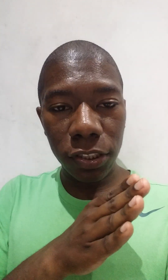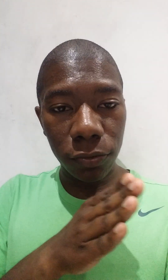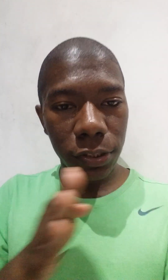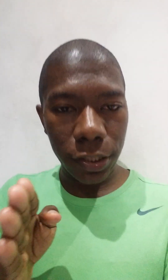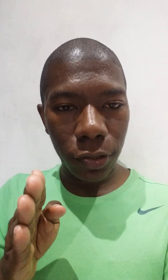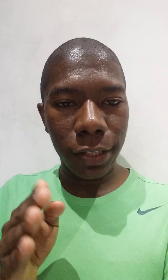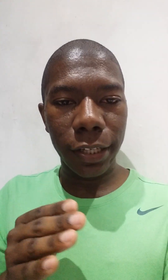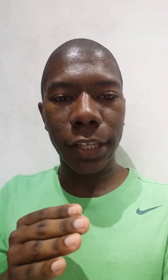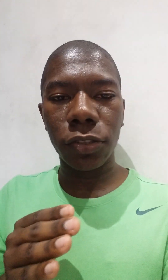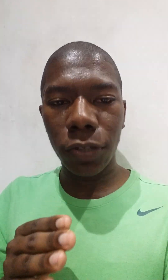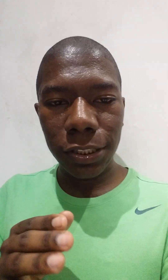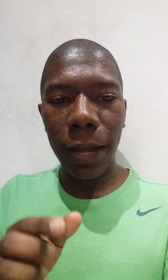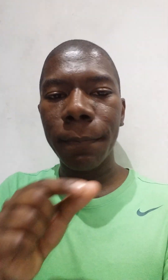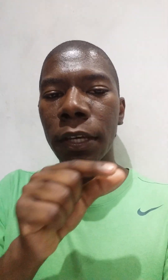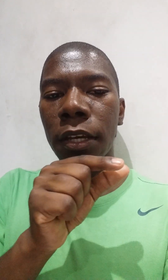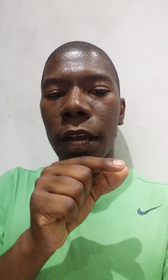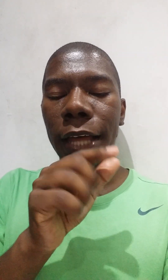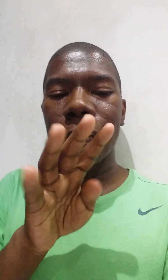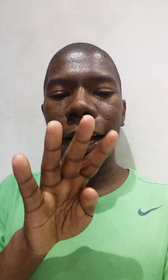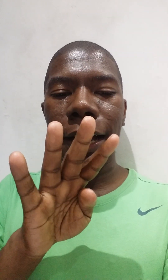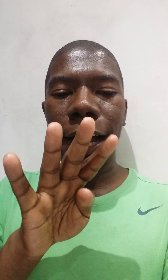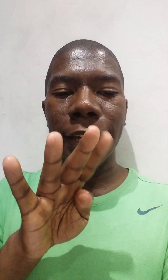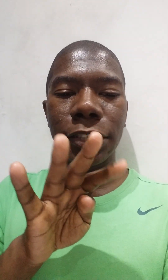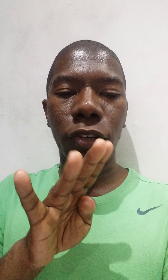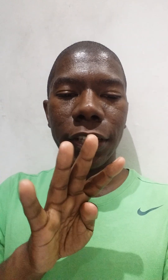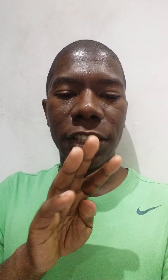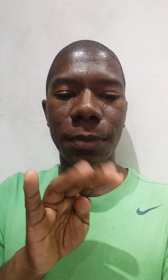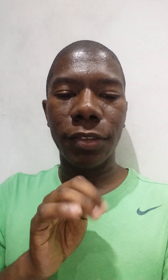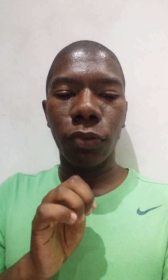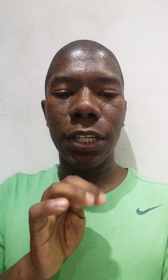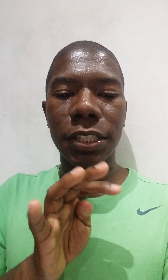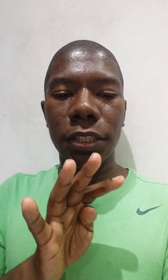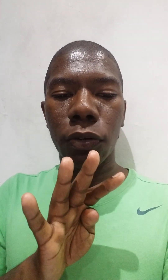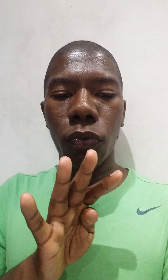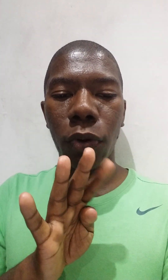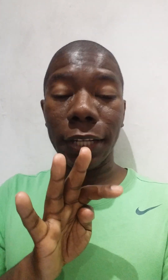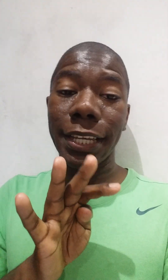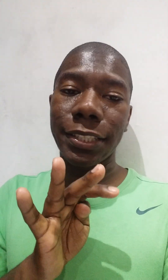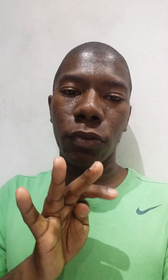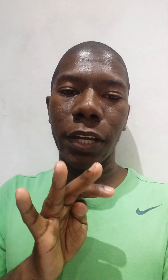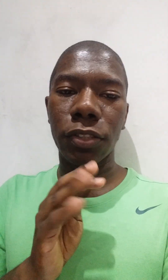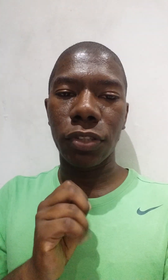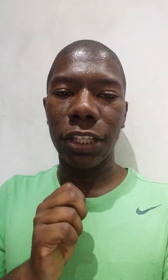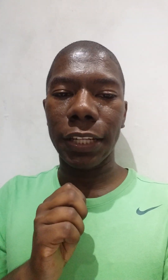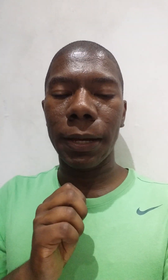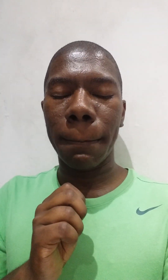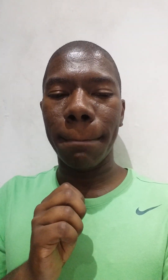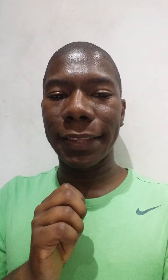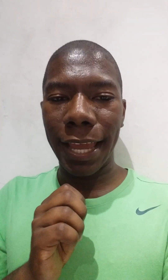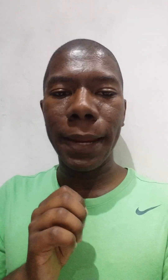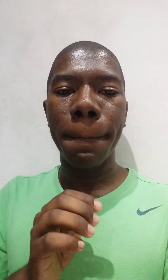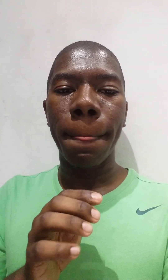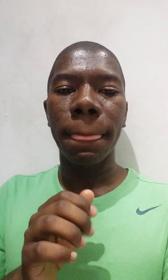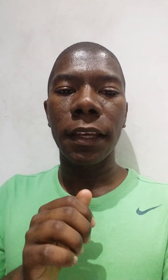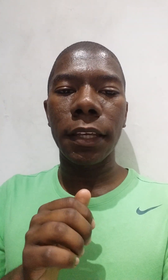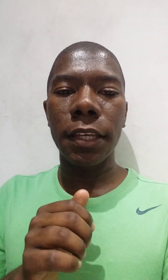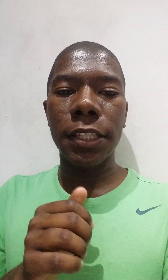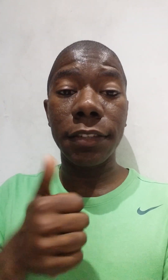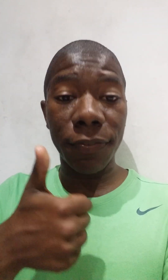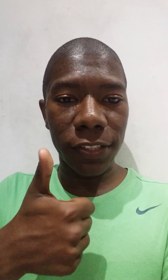são 180 questões tá cada área de conhecimento aí são 45 questões de cada matéria e você vai fazer